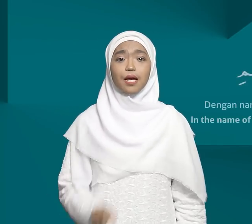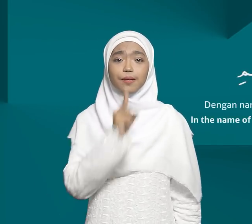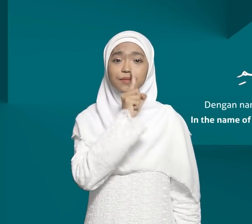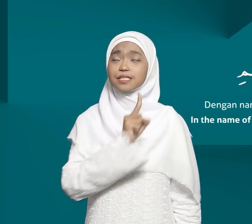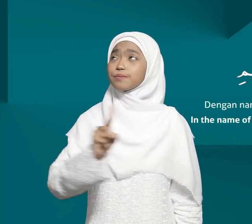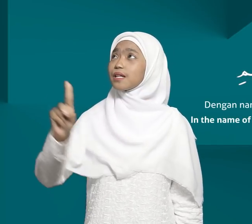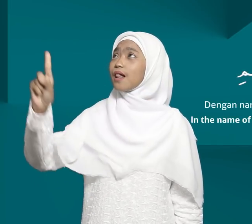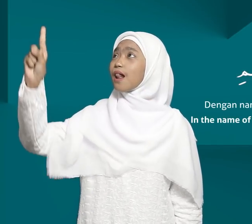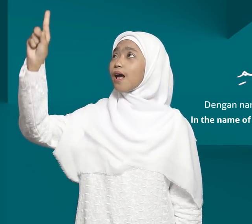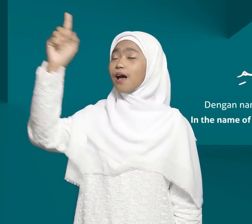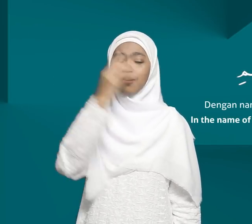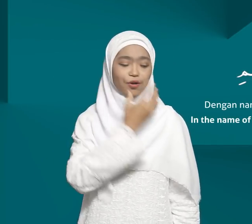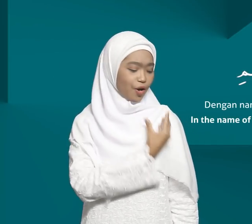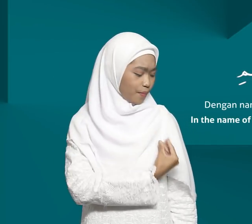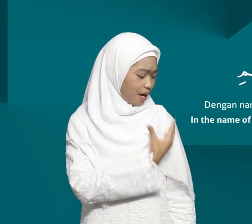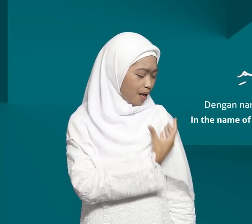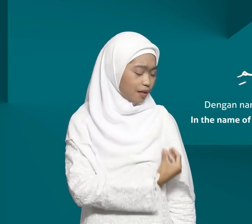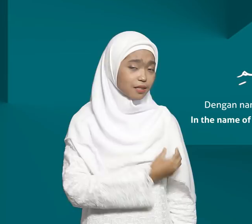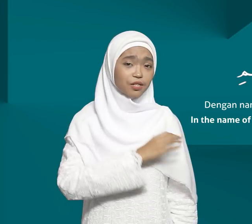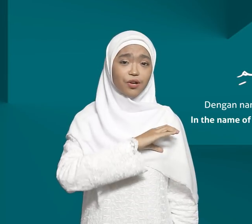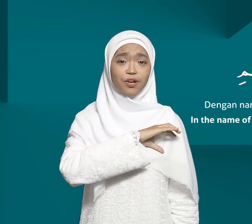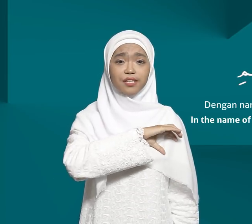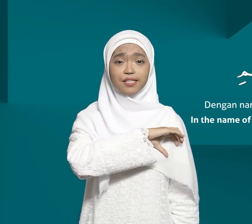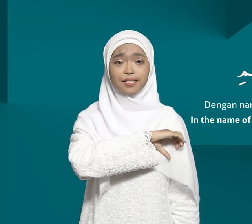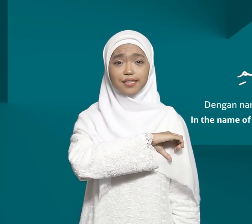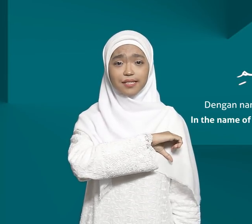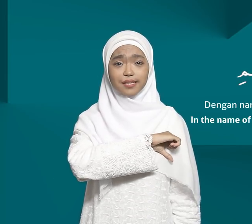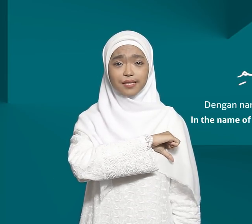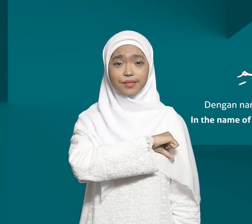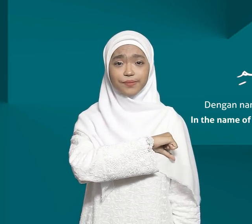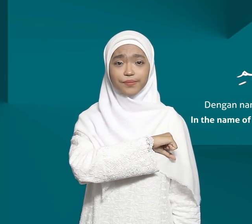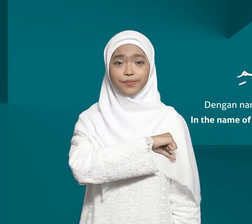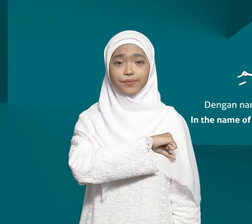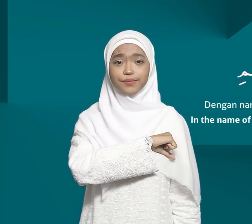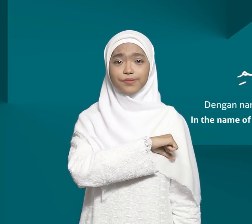بسم الله الرحمن الرحيم